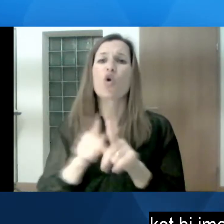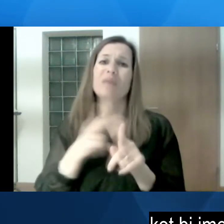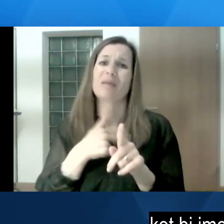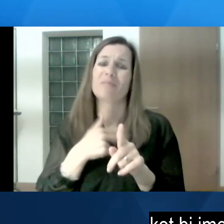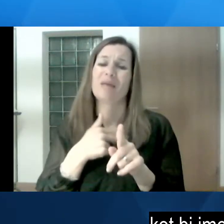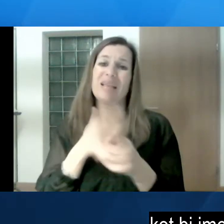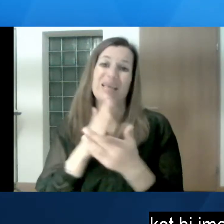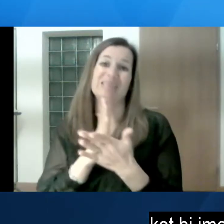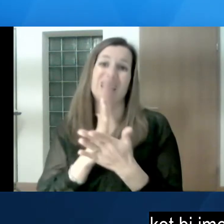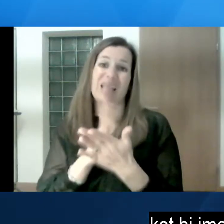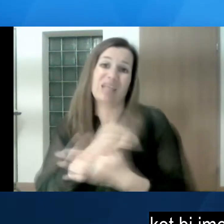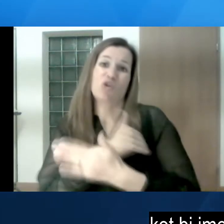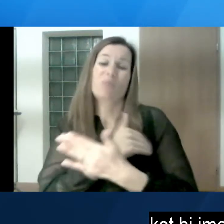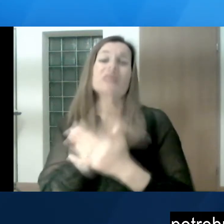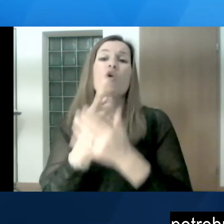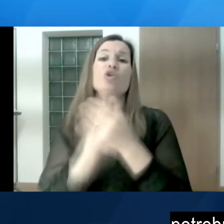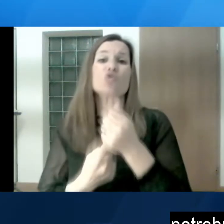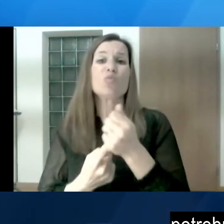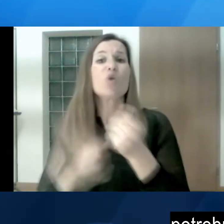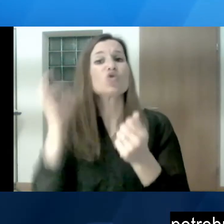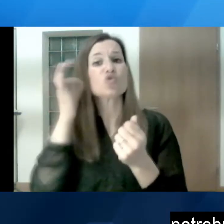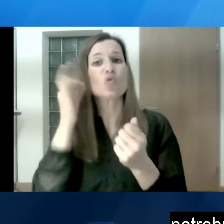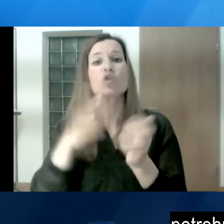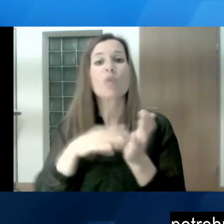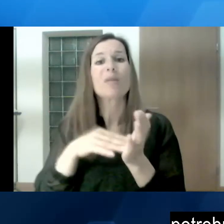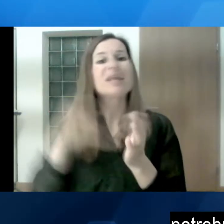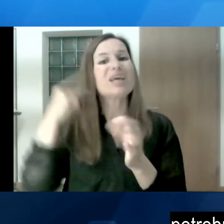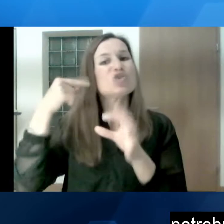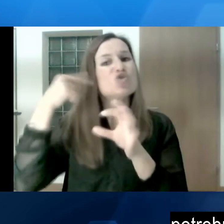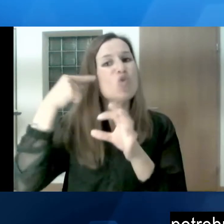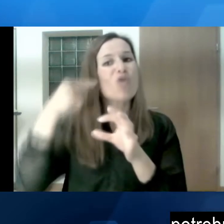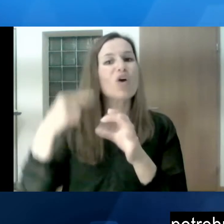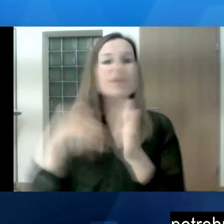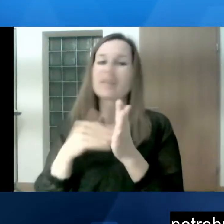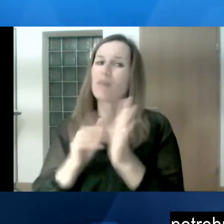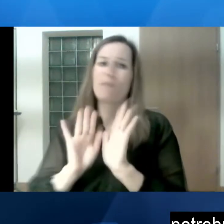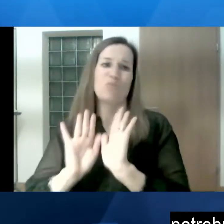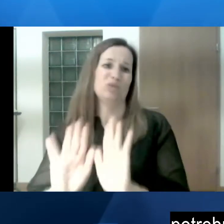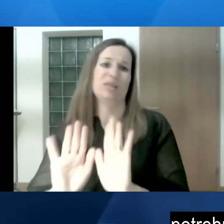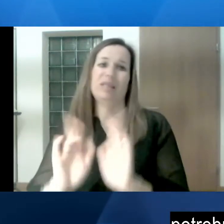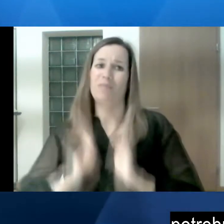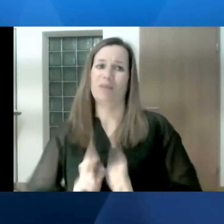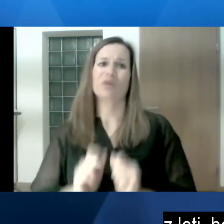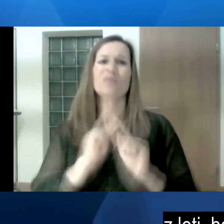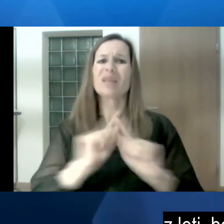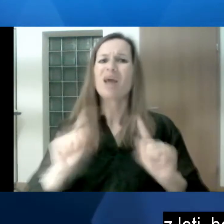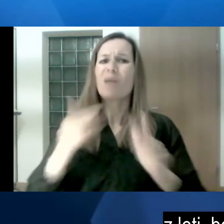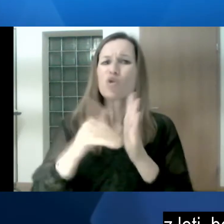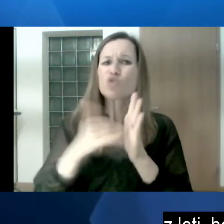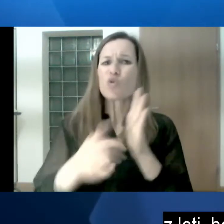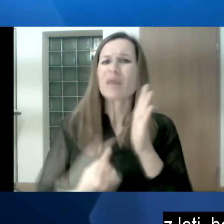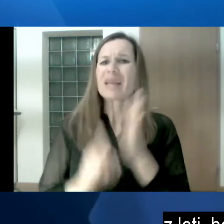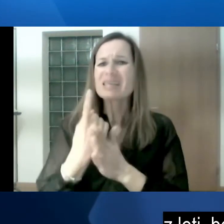izgubo sluha, se pravi sluhovode je potrebno pustiti pri miru. Razne poškodbe, ki nastanejo z leti